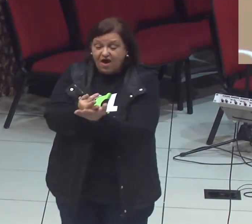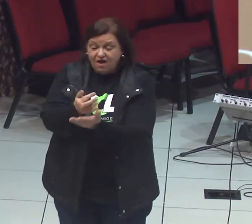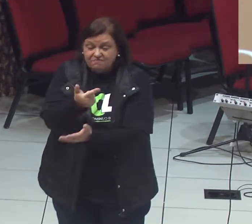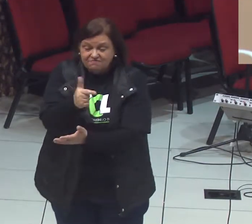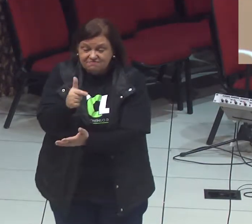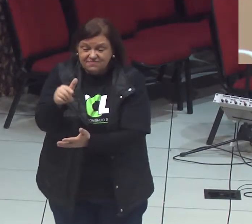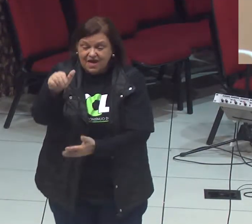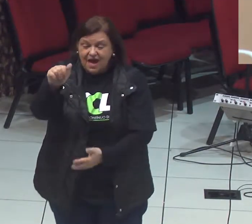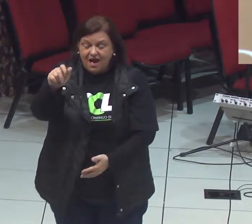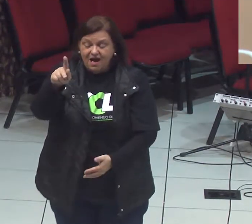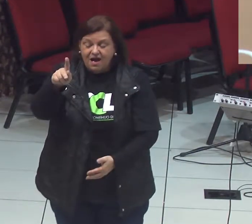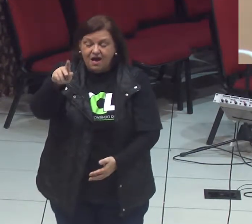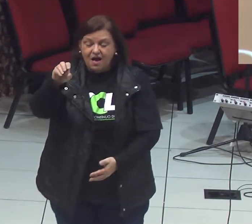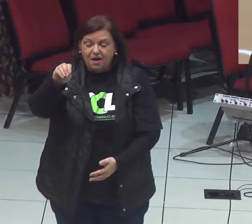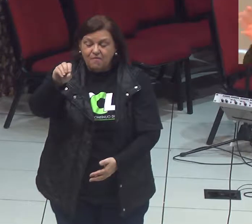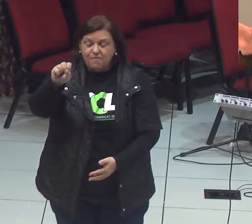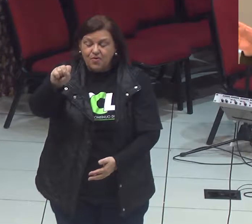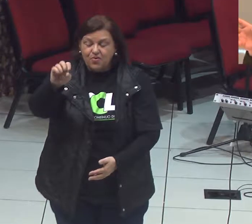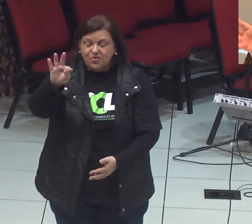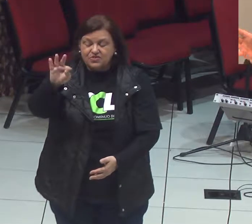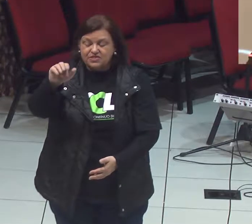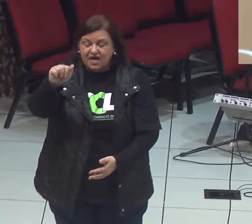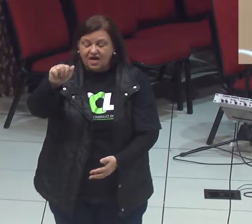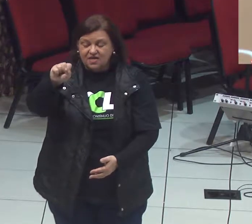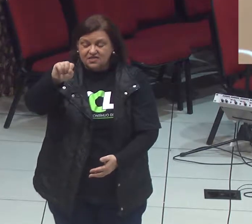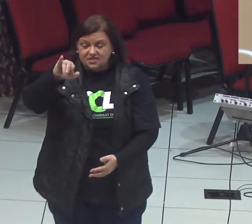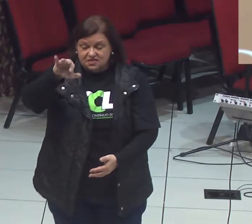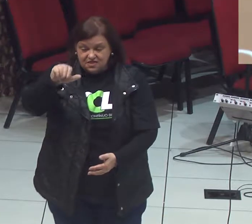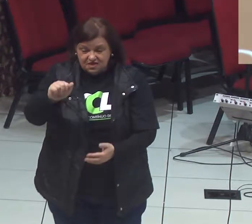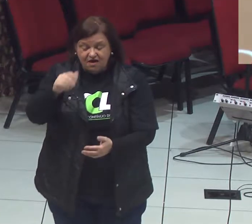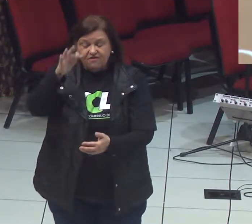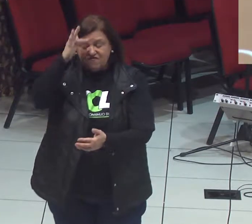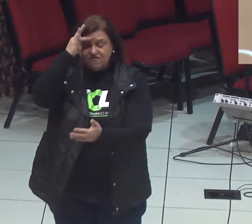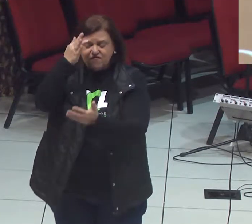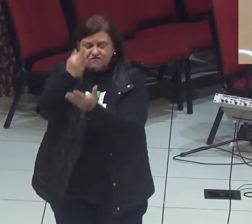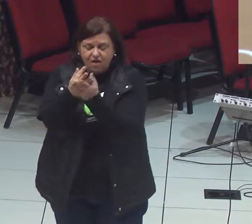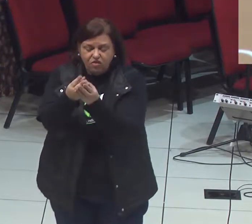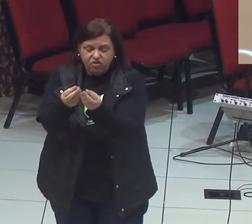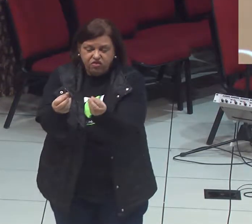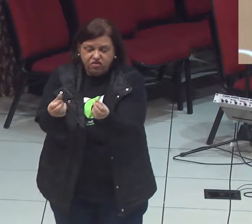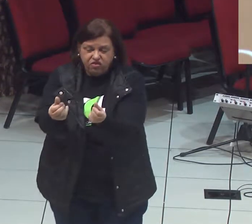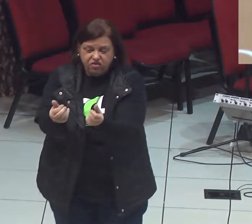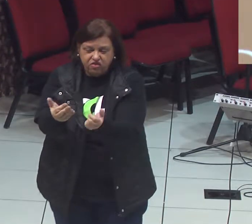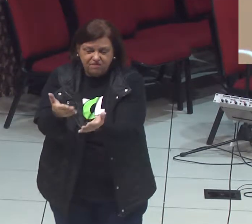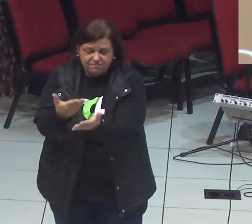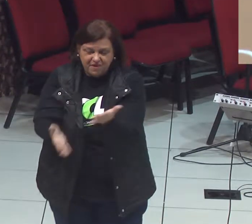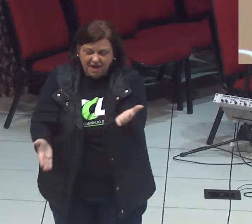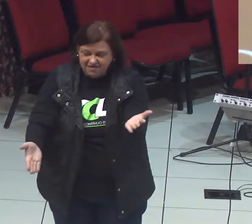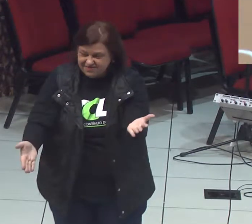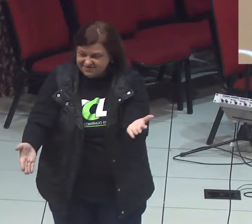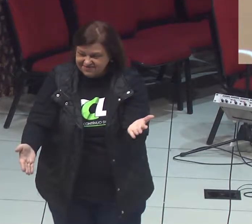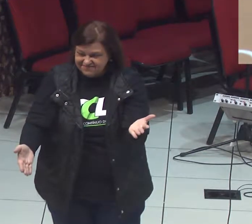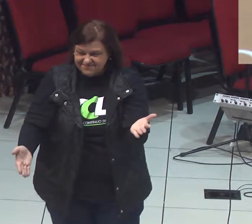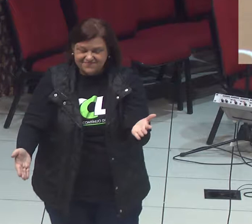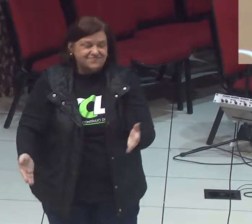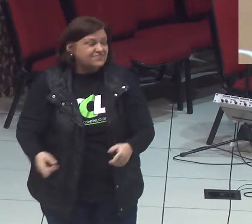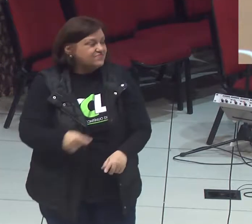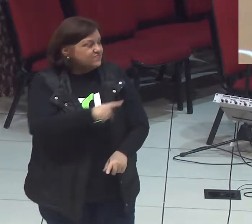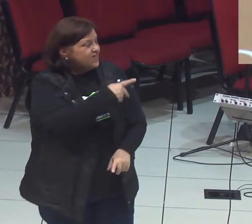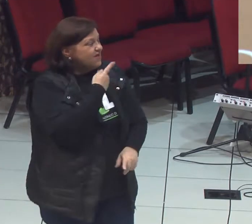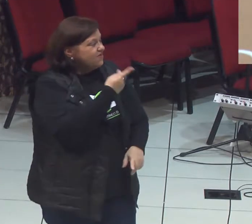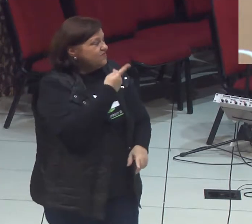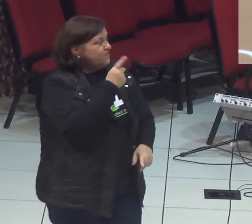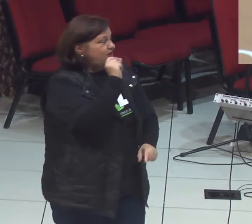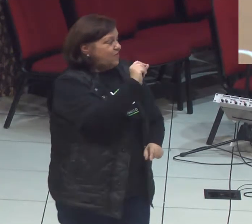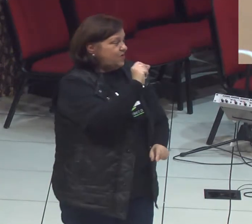E esse exemplo é bem estatístico, é bem pé no chão, assim, não é teológico, e eu trouxe até